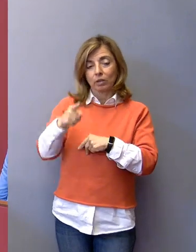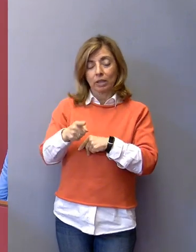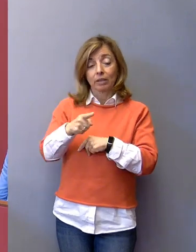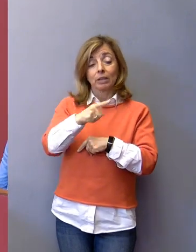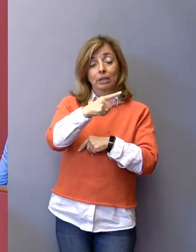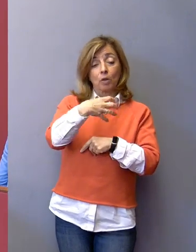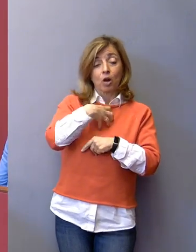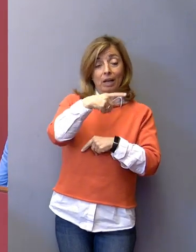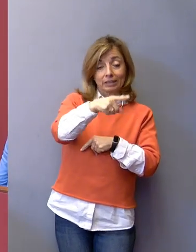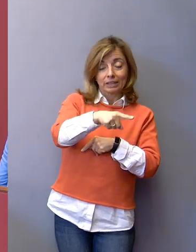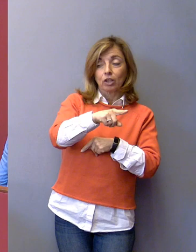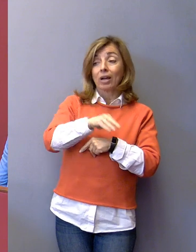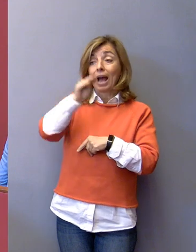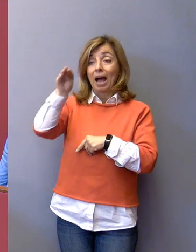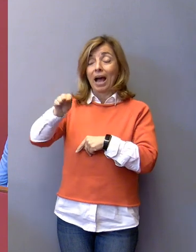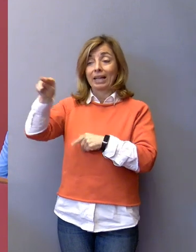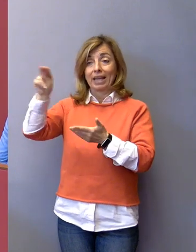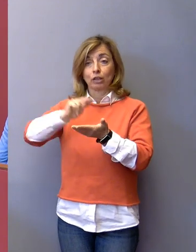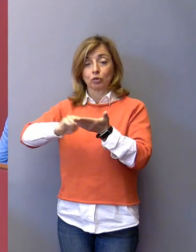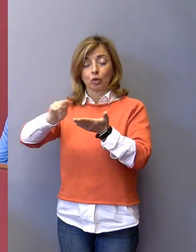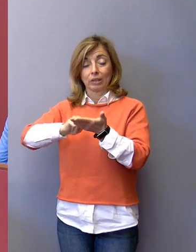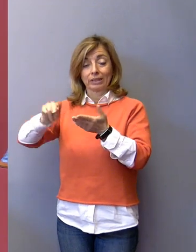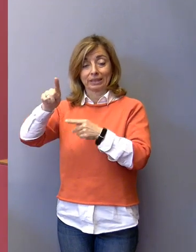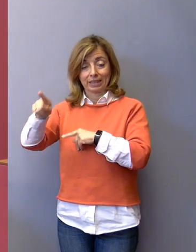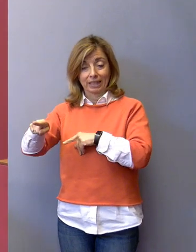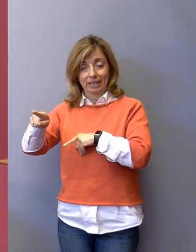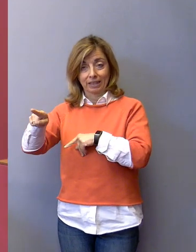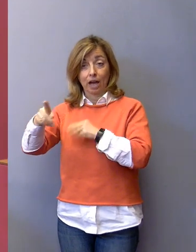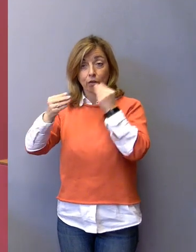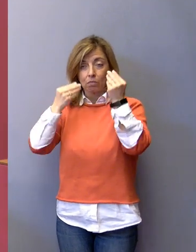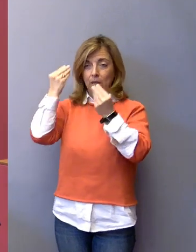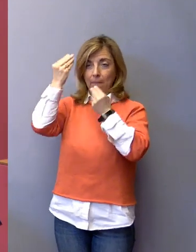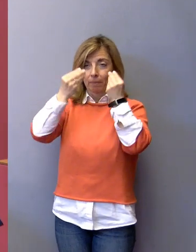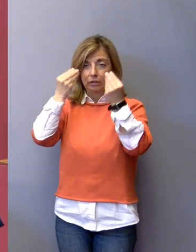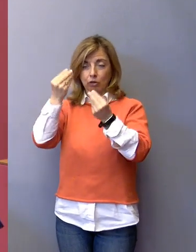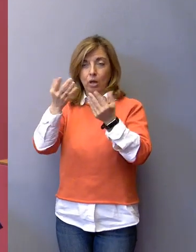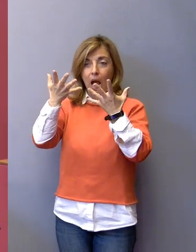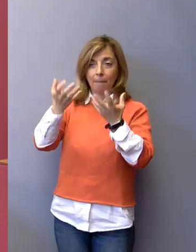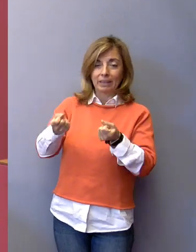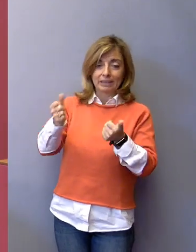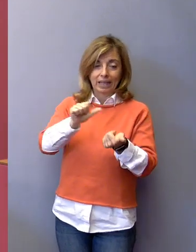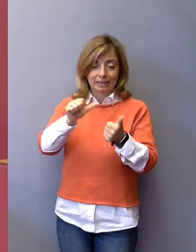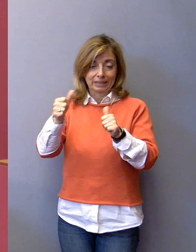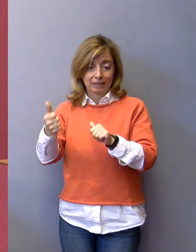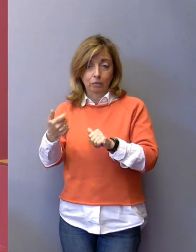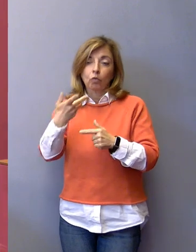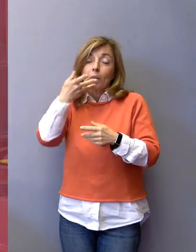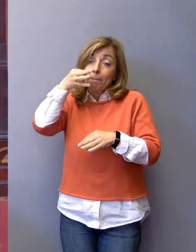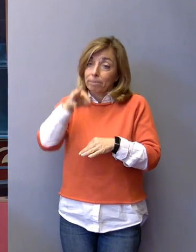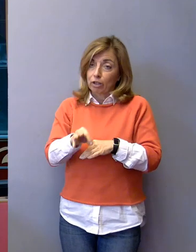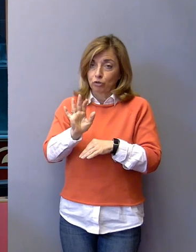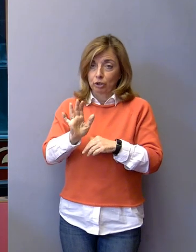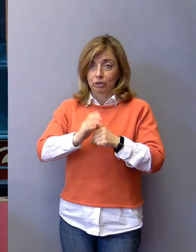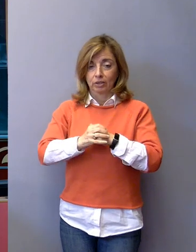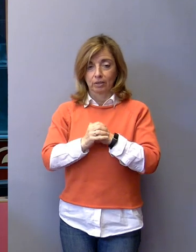e sono una valutazione in ordine allammibilità quindi non ha l'opportunità o ad altri giusto per precisione